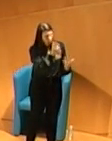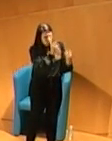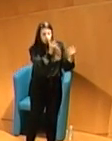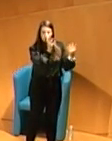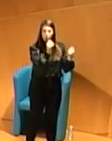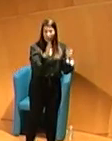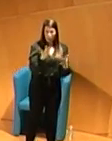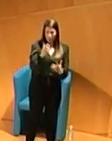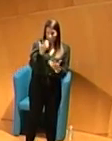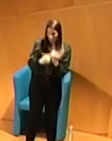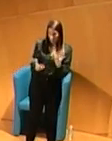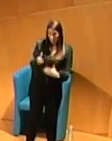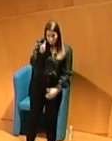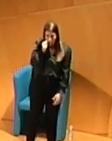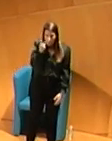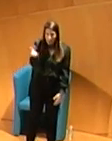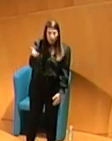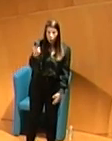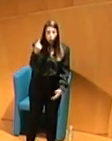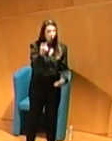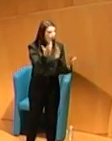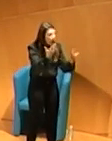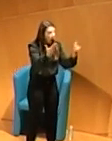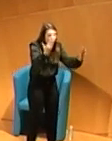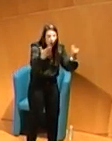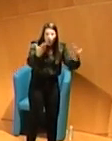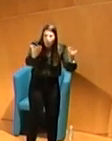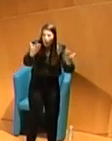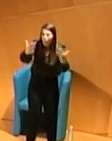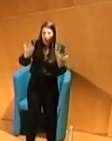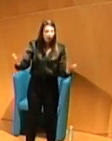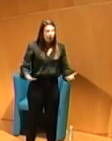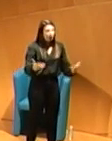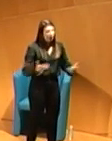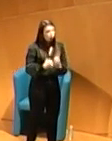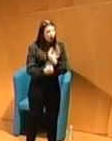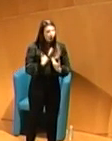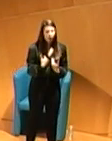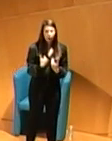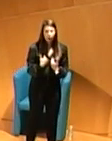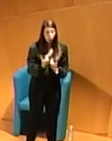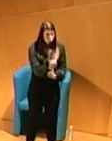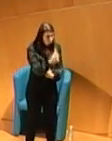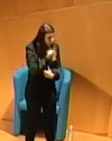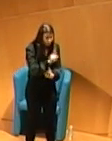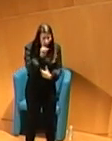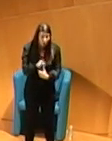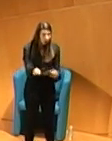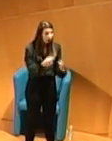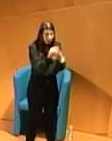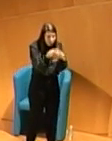gêne, c'est le papa, il a tendance à toujours comparer. C'est deux personnes différentes. Elles s'entendent très bien en tant que